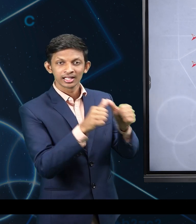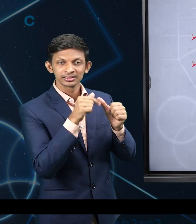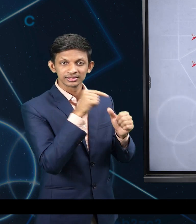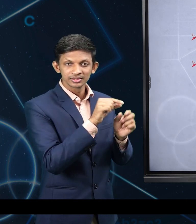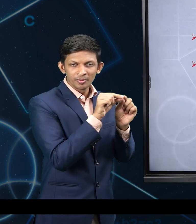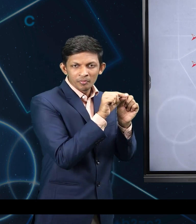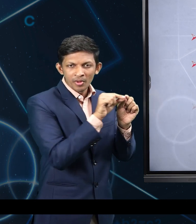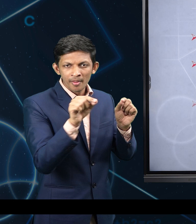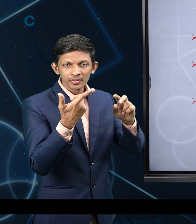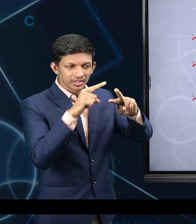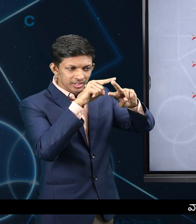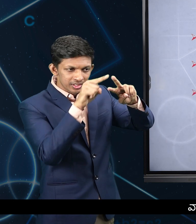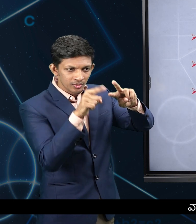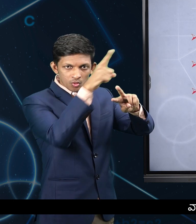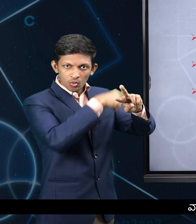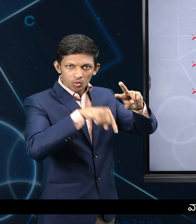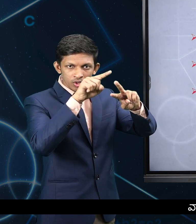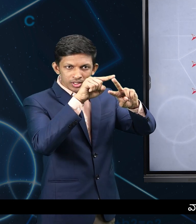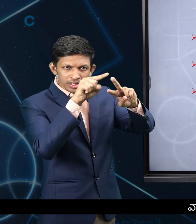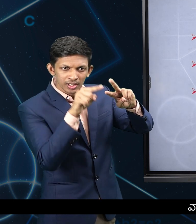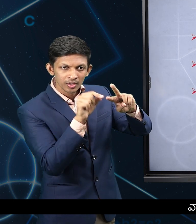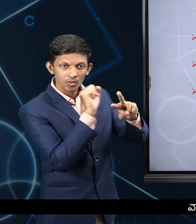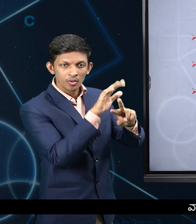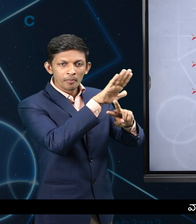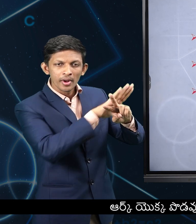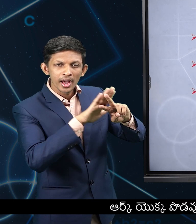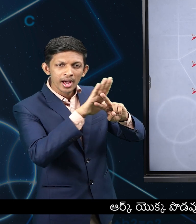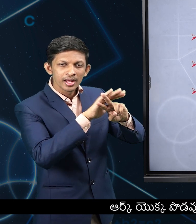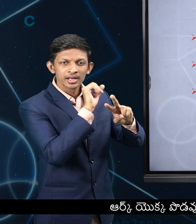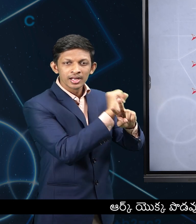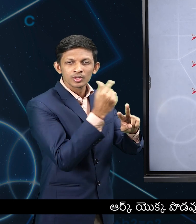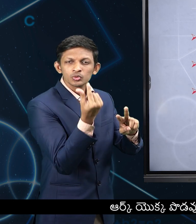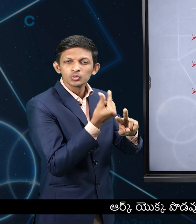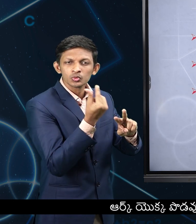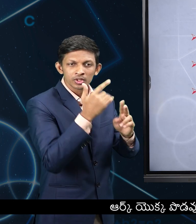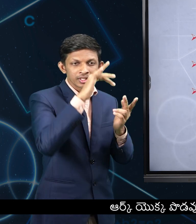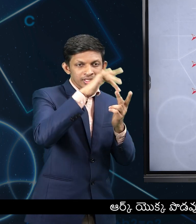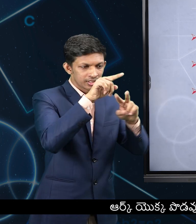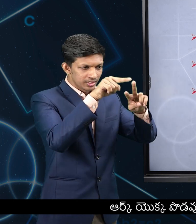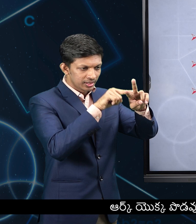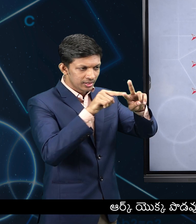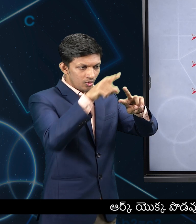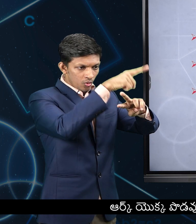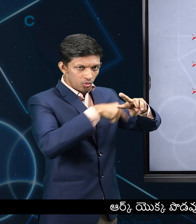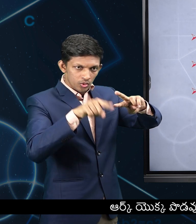కేంద్రం, కోణం మరియు వ్యాసార్థాన్ని ఉపయోగించి ఆర్క్ యొక్క పొడవు మరియు సెక్టార్